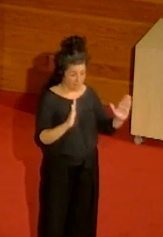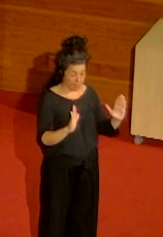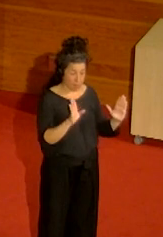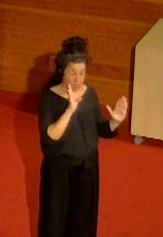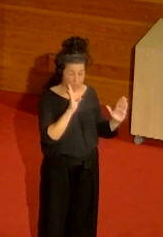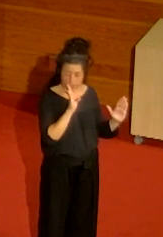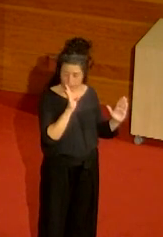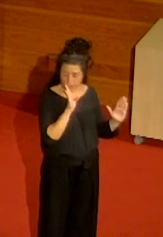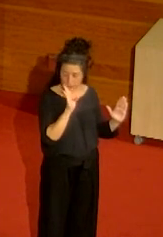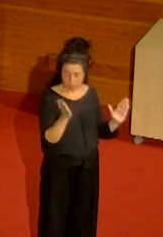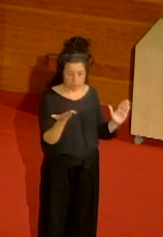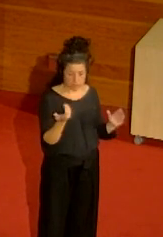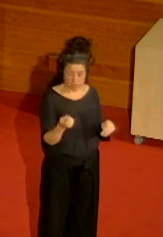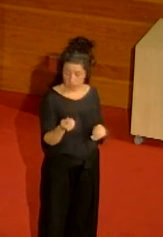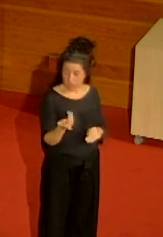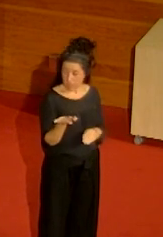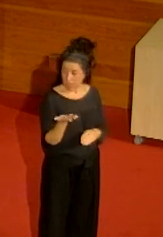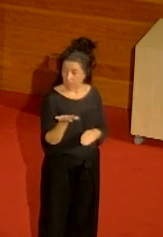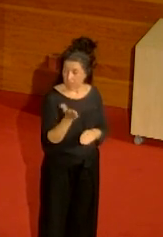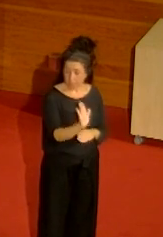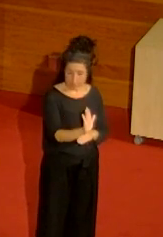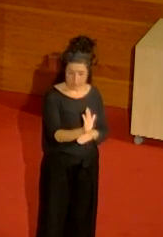lo que representó el